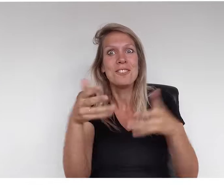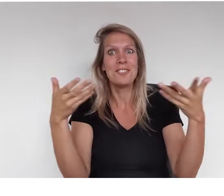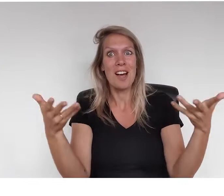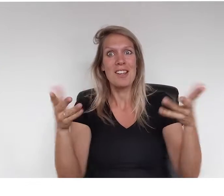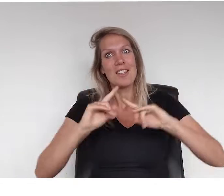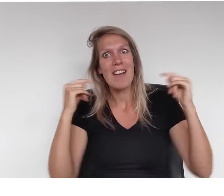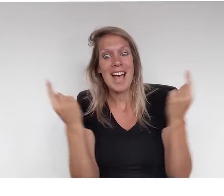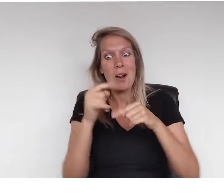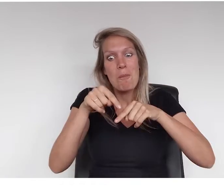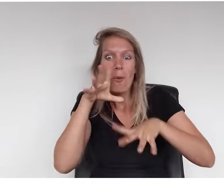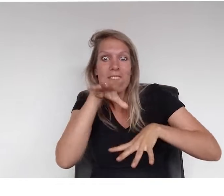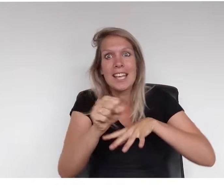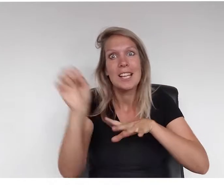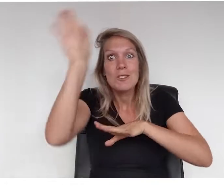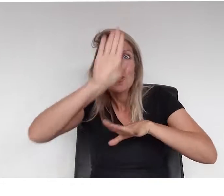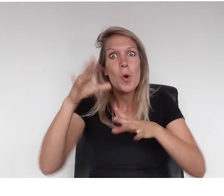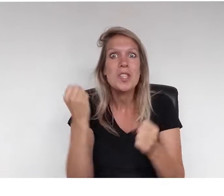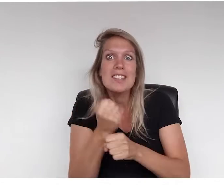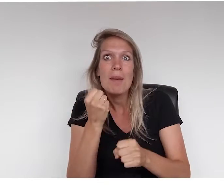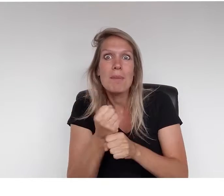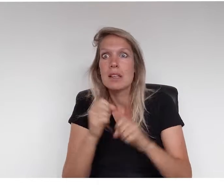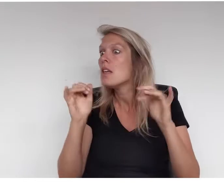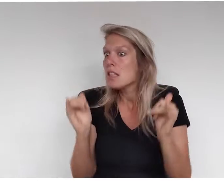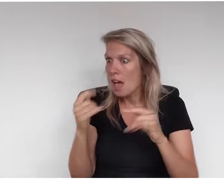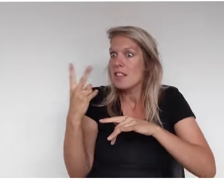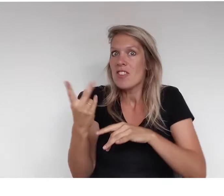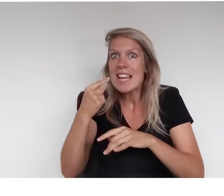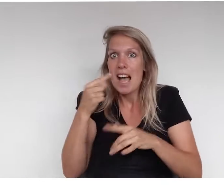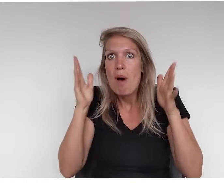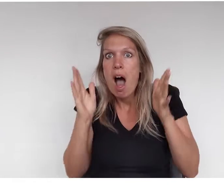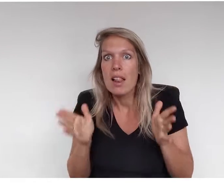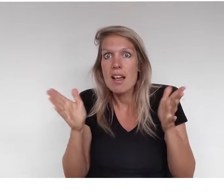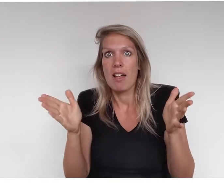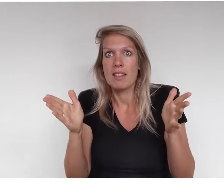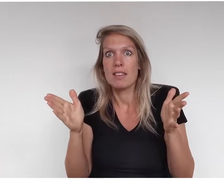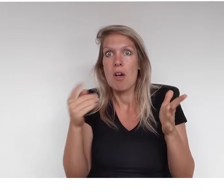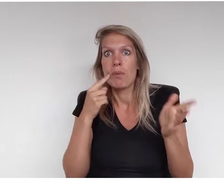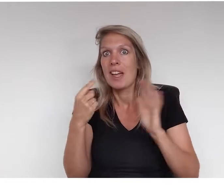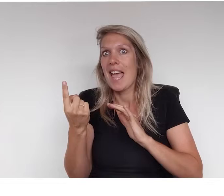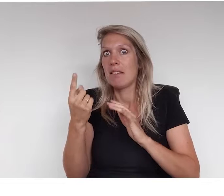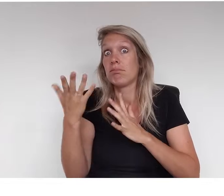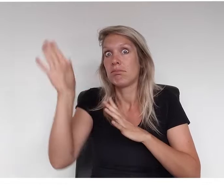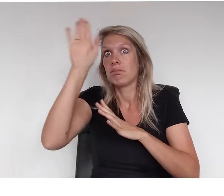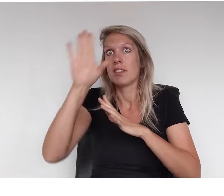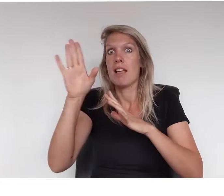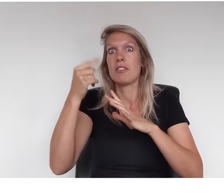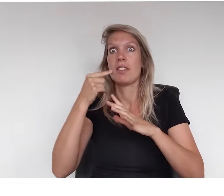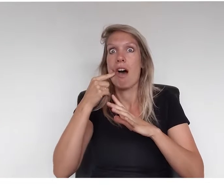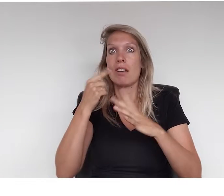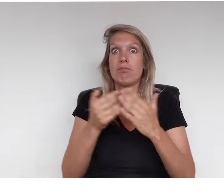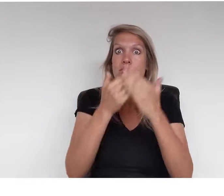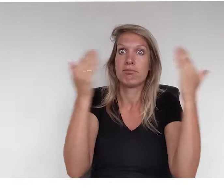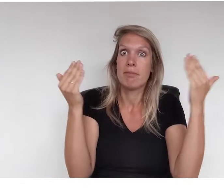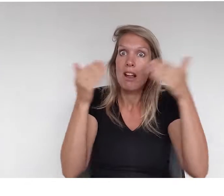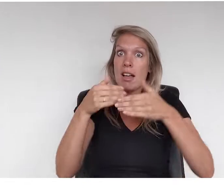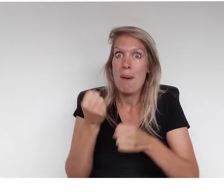ontdekking door Gods schepping! Klopt ja, en we hebben al 2 dagen gehad. En ja. Dag 1 heeft de Heer de God het dag en nacht gemaakt, dus licht en het donker. En dag 2, wat heeft hij toen